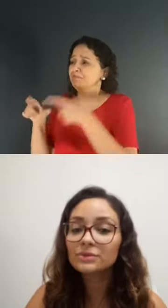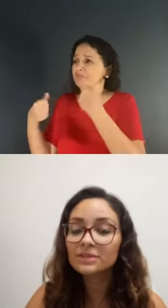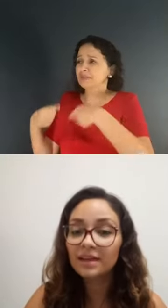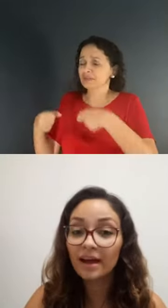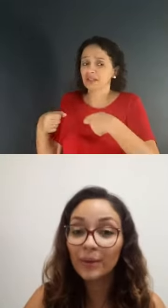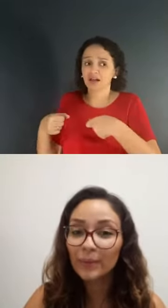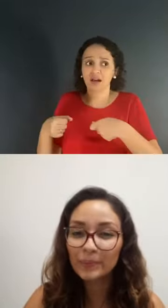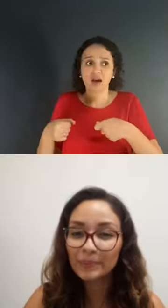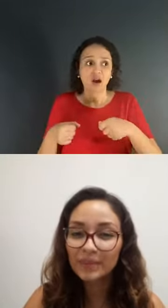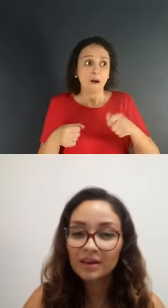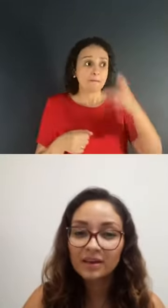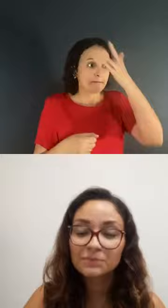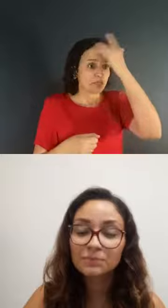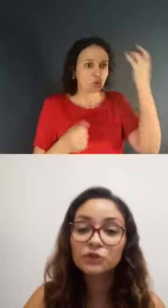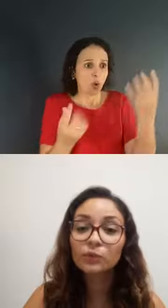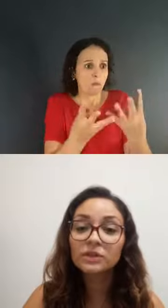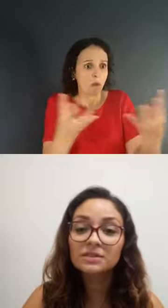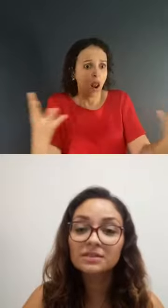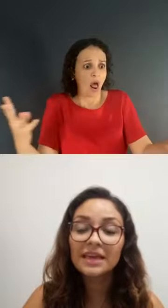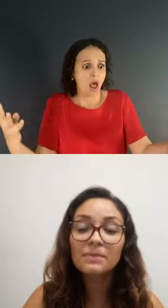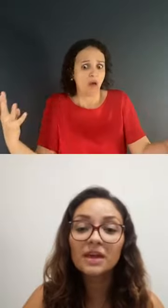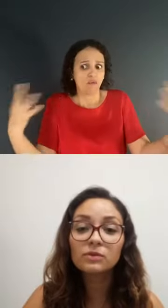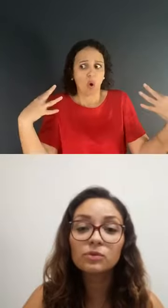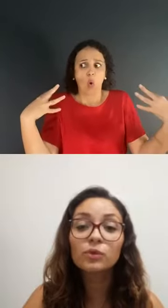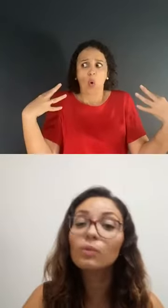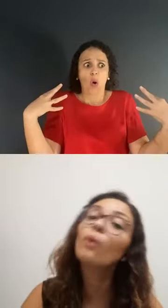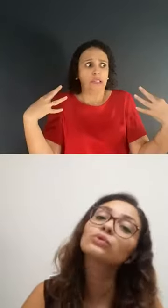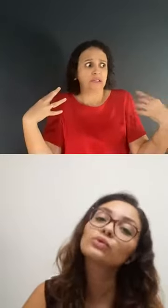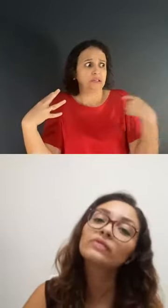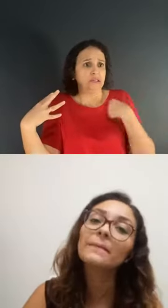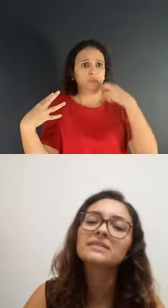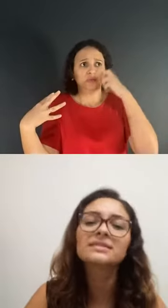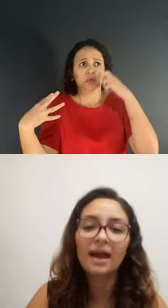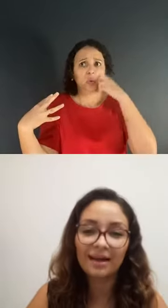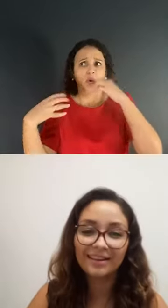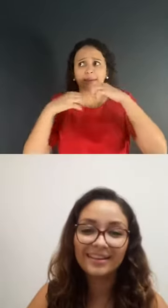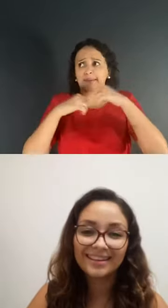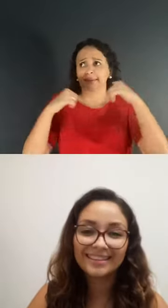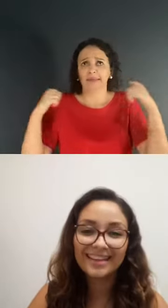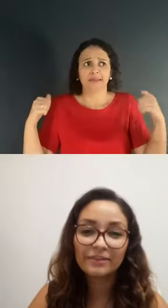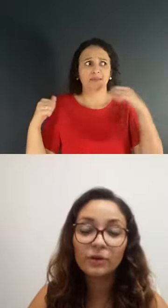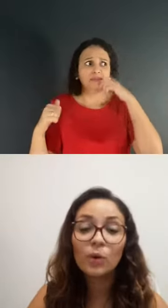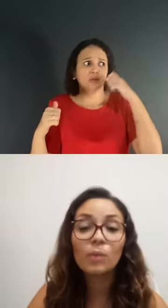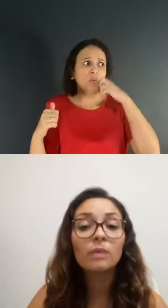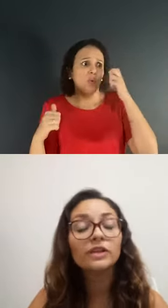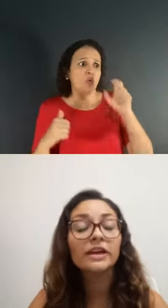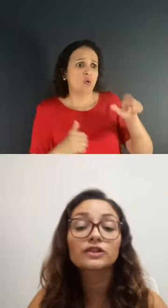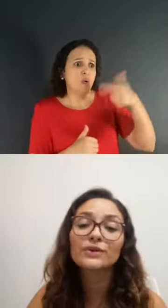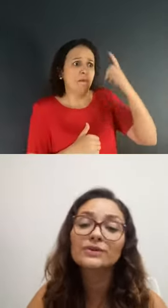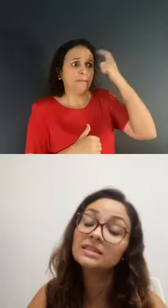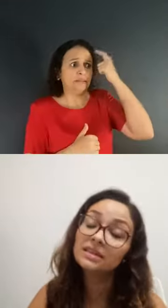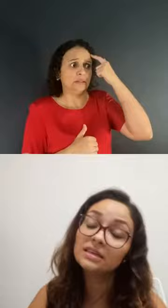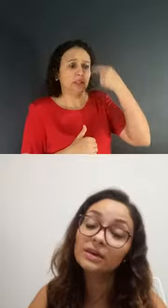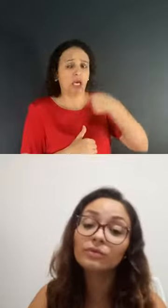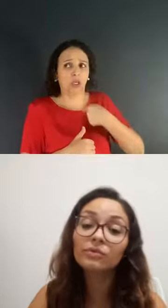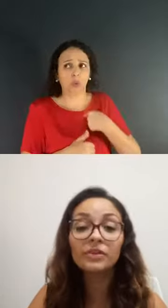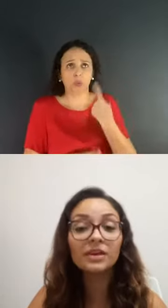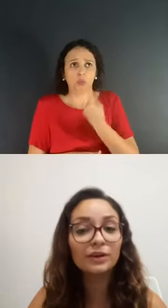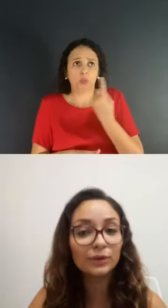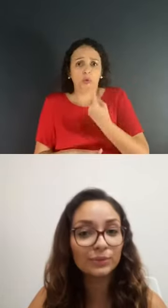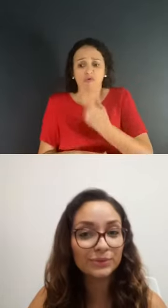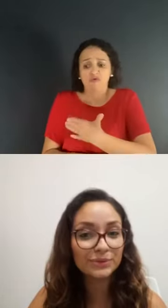julgamento social, as pessoas têm medo do que o outro vai pensar, né? Uma mulher sozinha